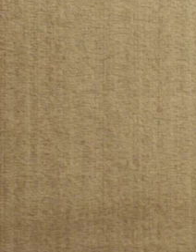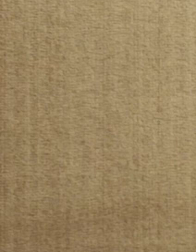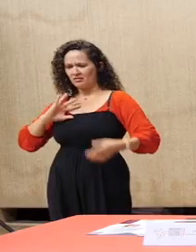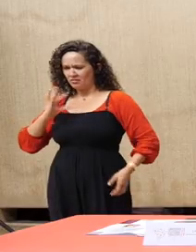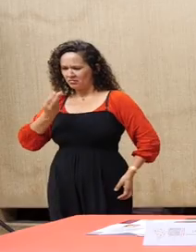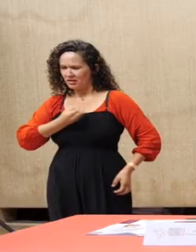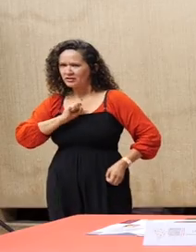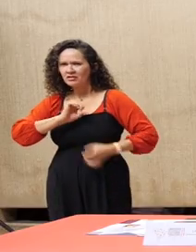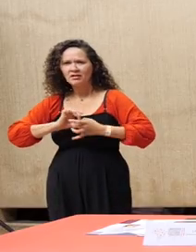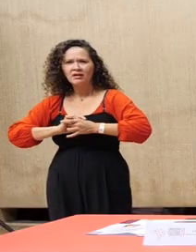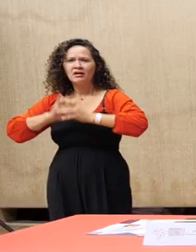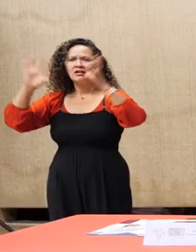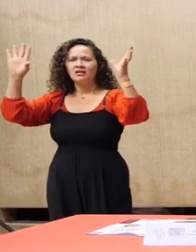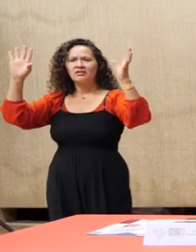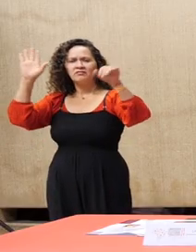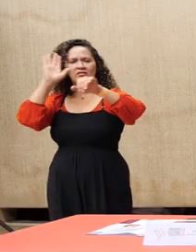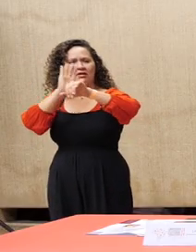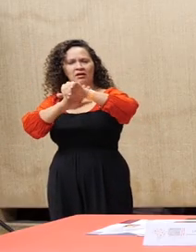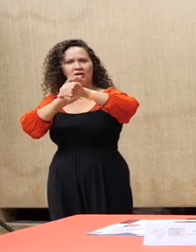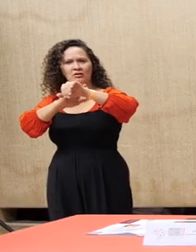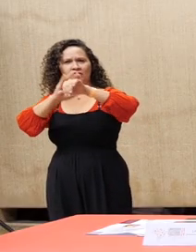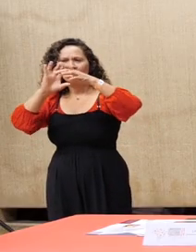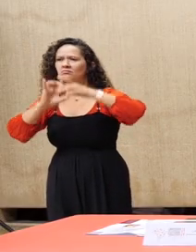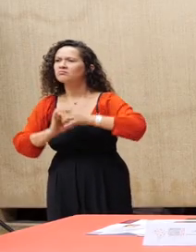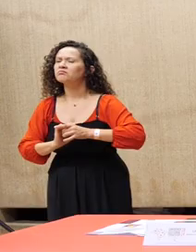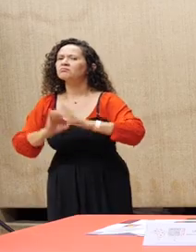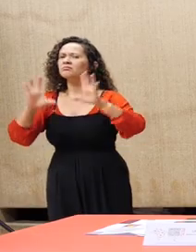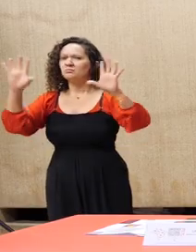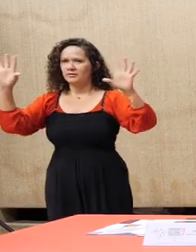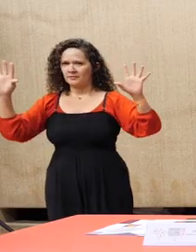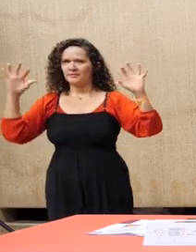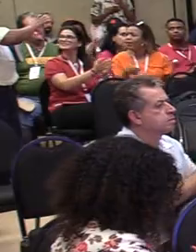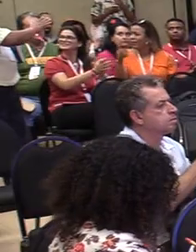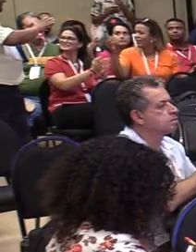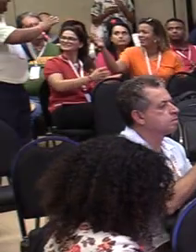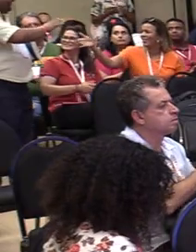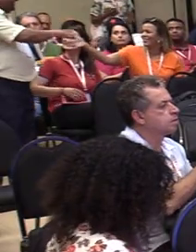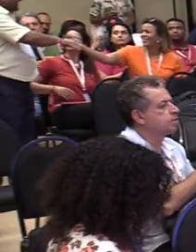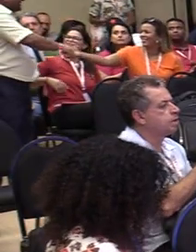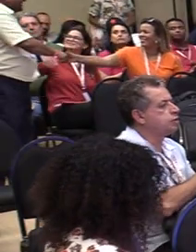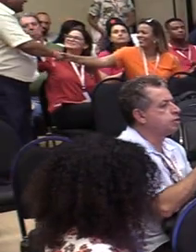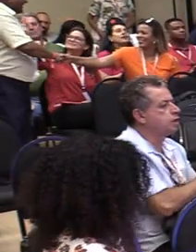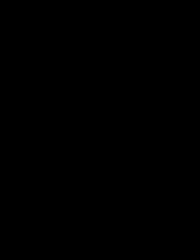ao mar, soberana e independente. Obrigado, gente.